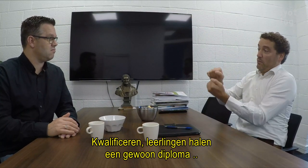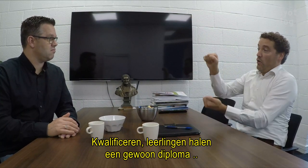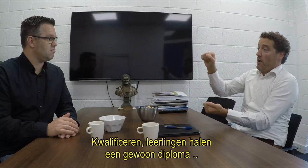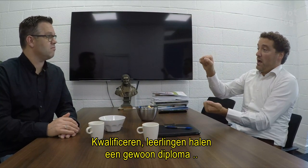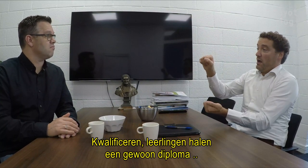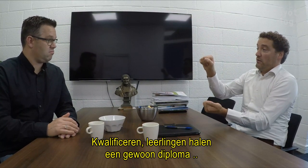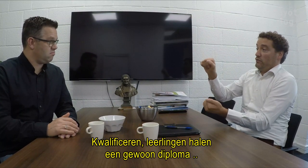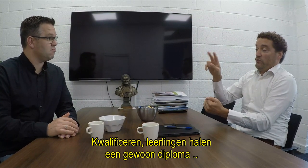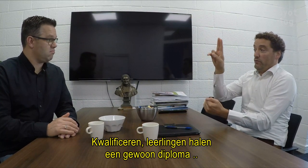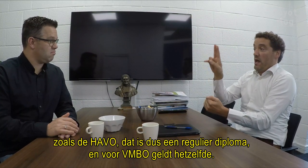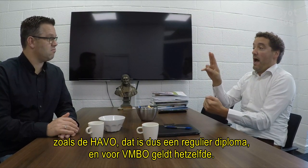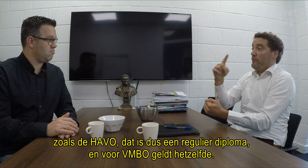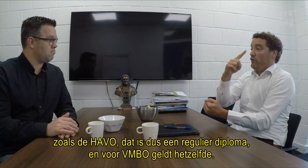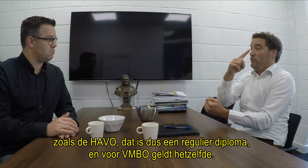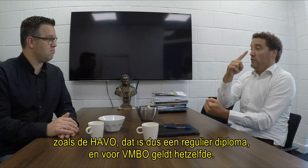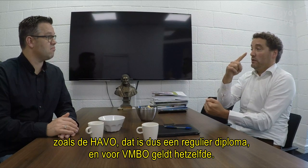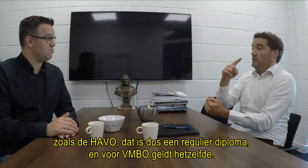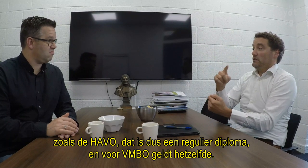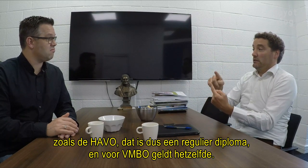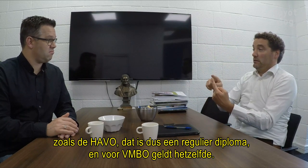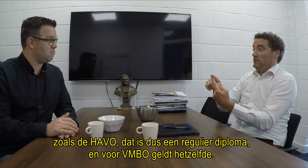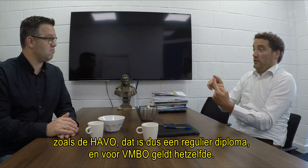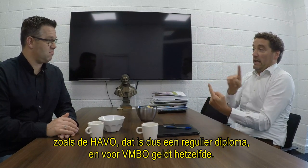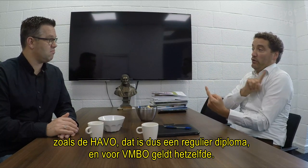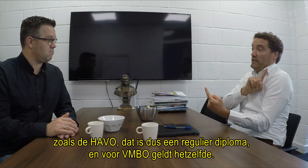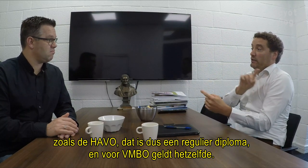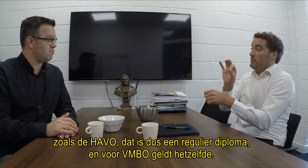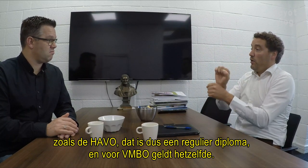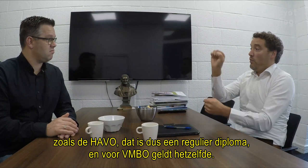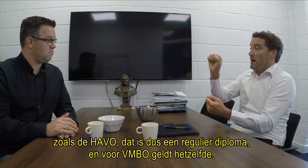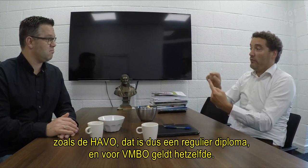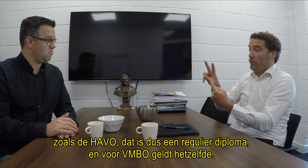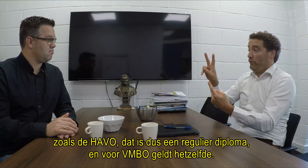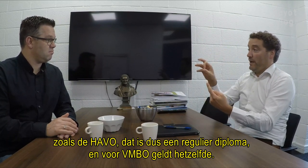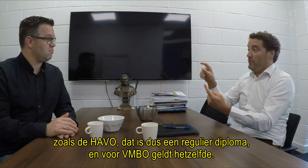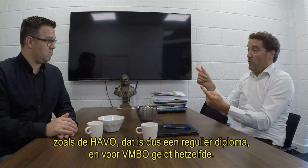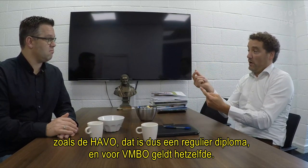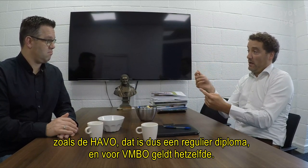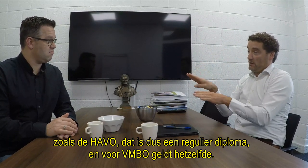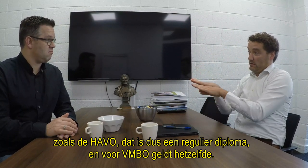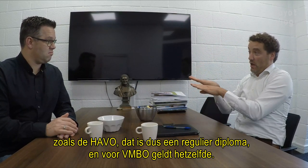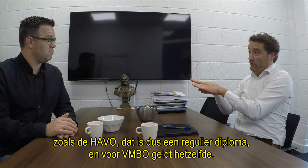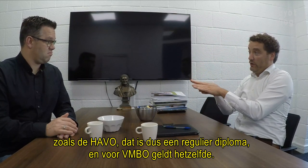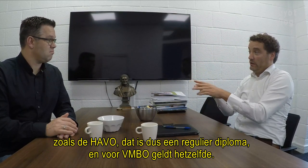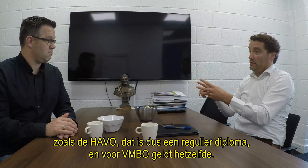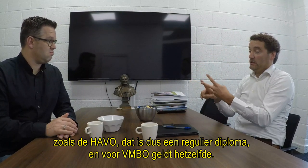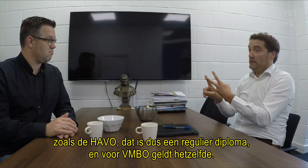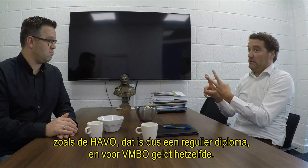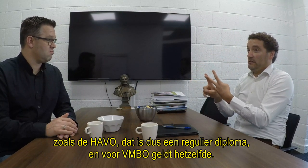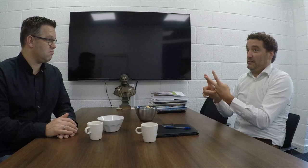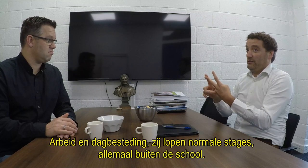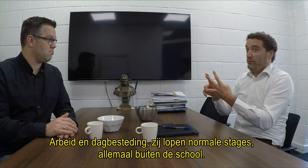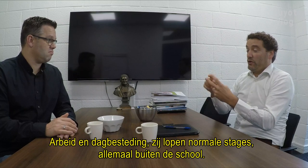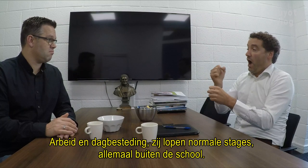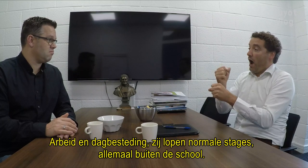gewoon diploma voor de HAVO. Dus dat is een regulier diploma. En voor VMBO geldt hetzelfde. Arbeid